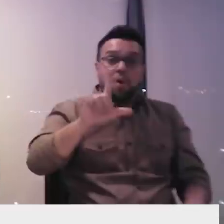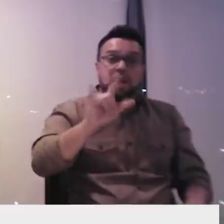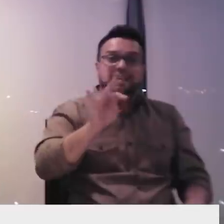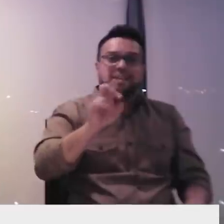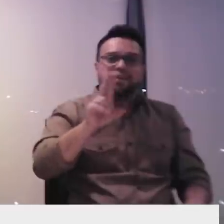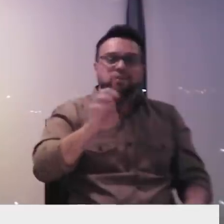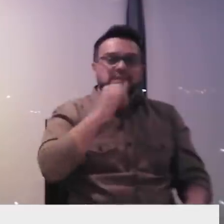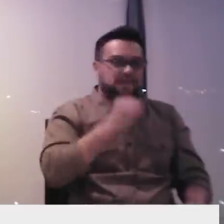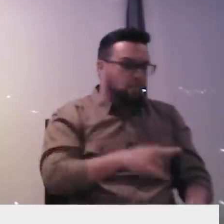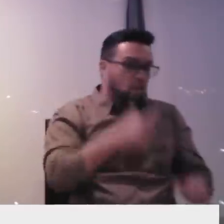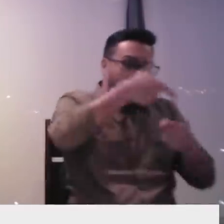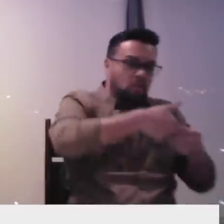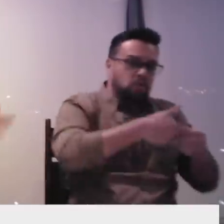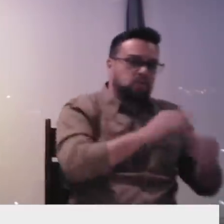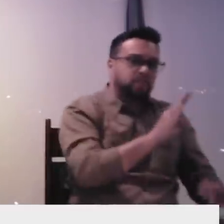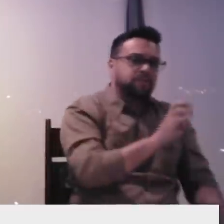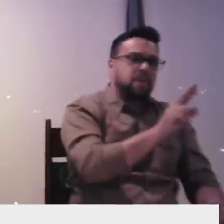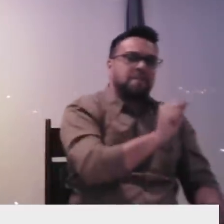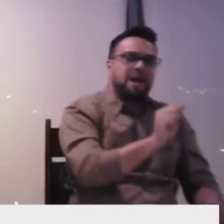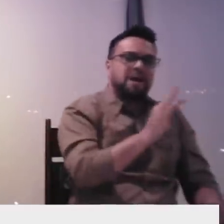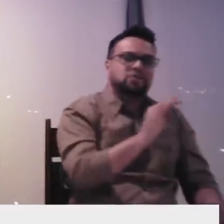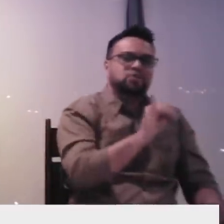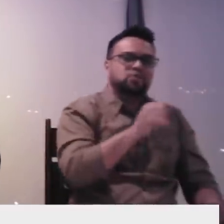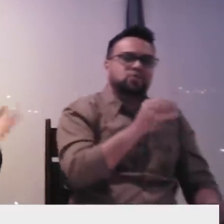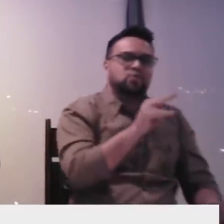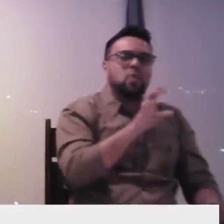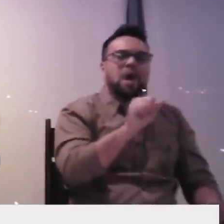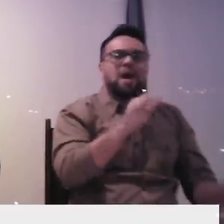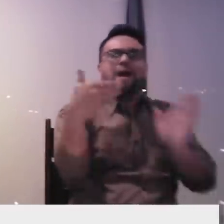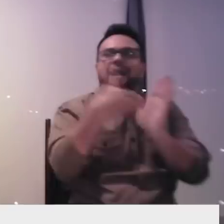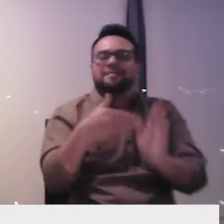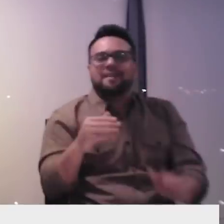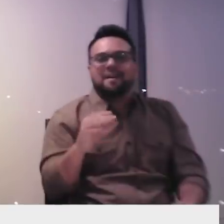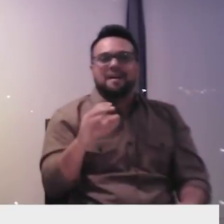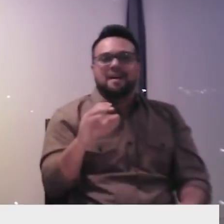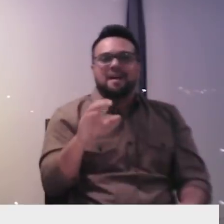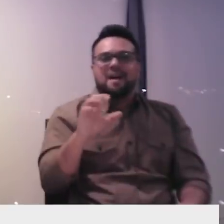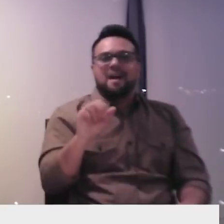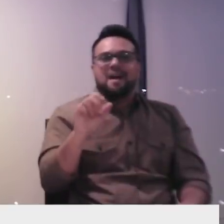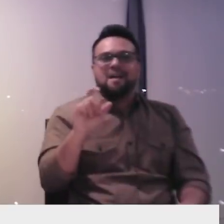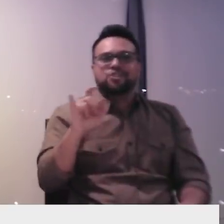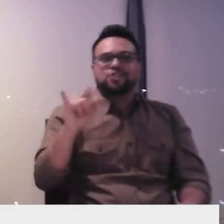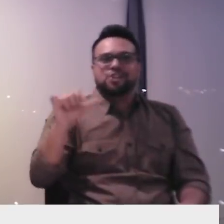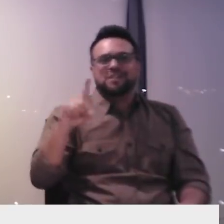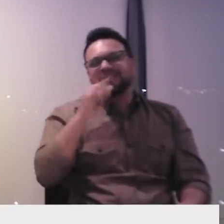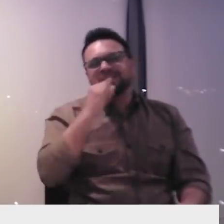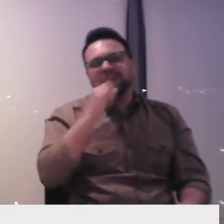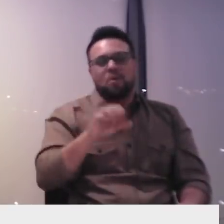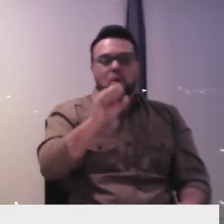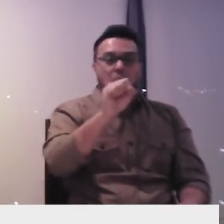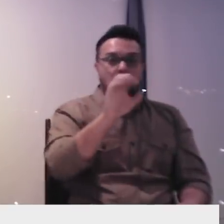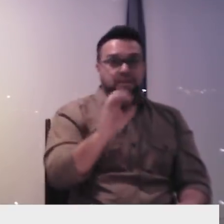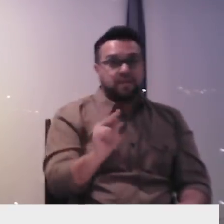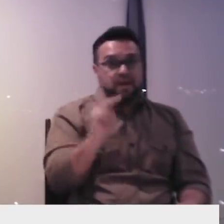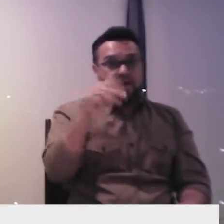Tijuca. Qual a distância lá da refinaria de Caxias? Eu vou chutar aqui, 80 quilômetros. Para levar